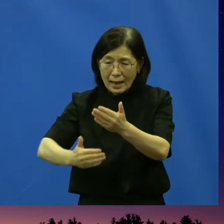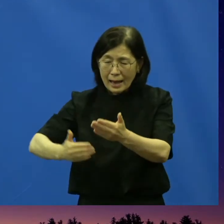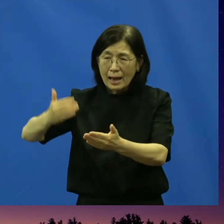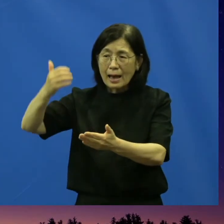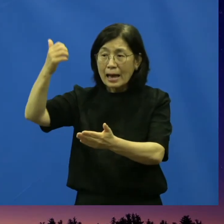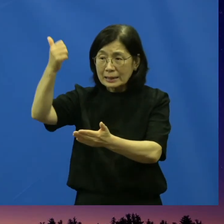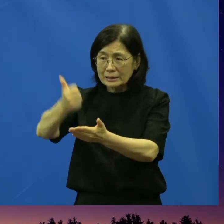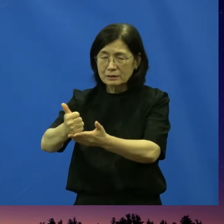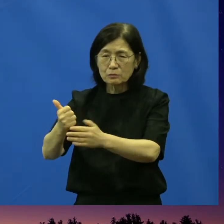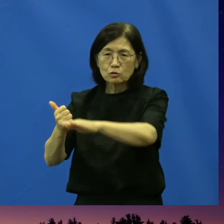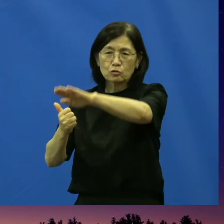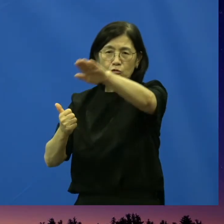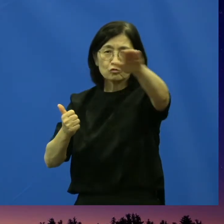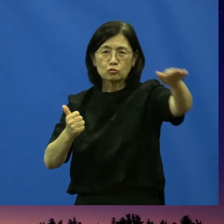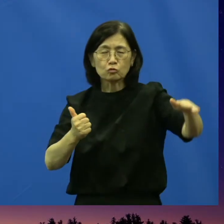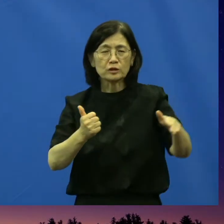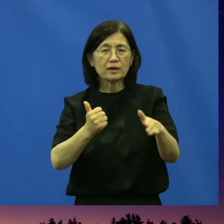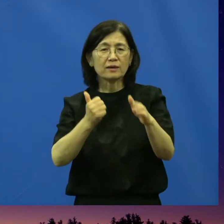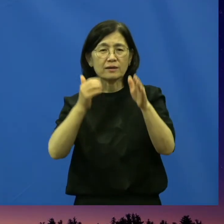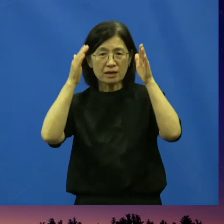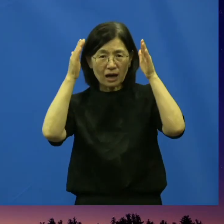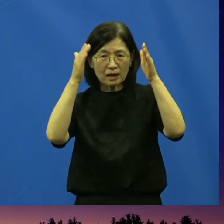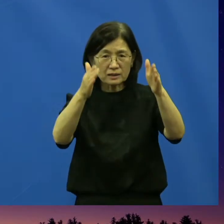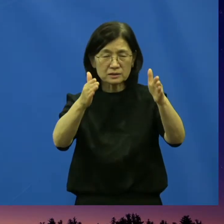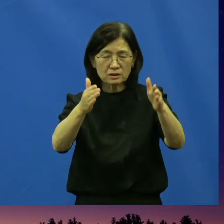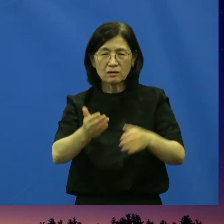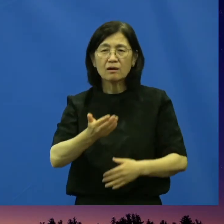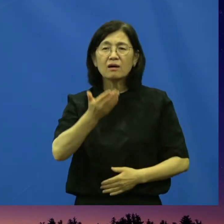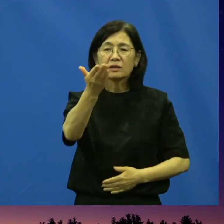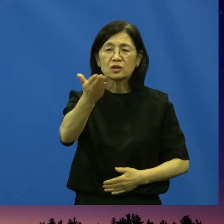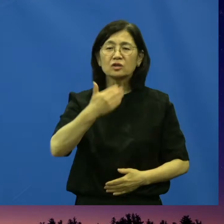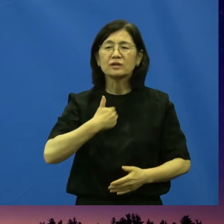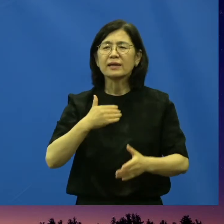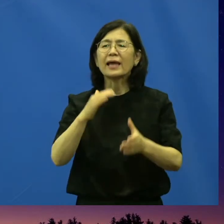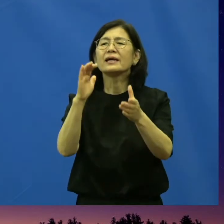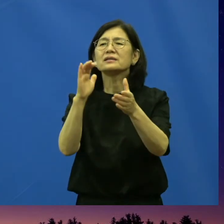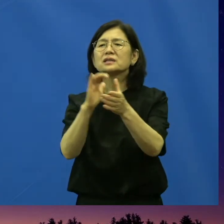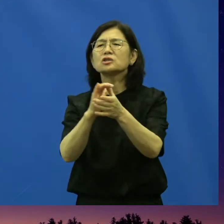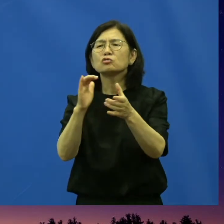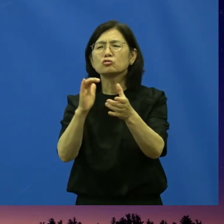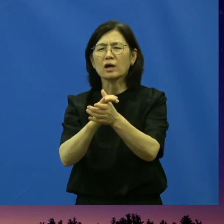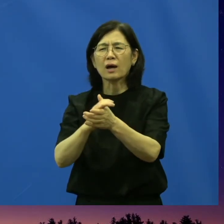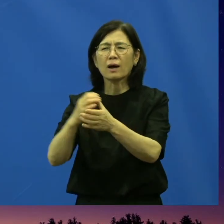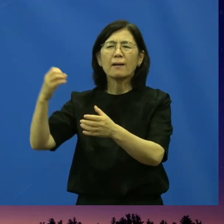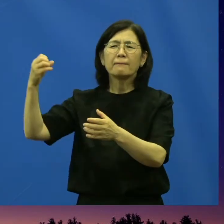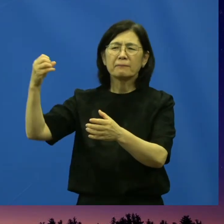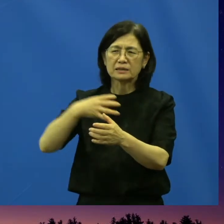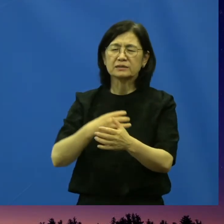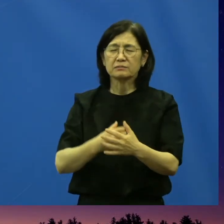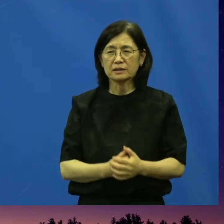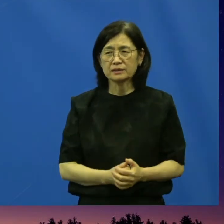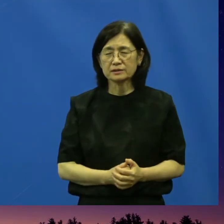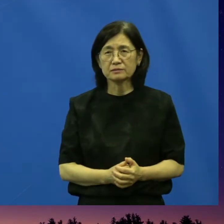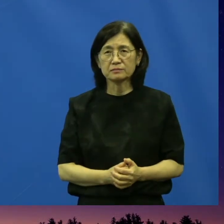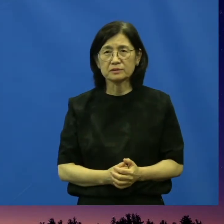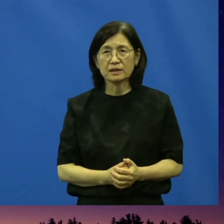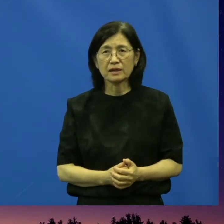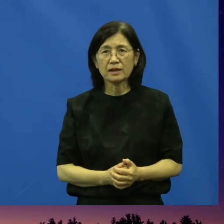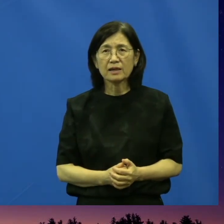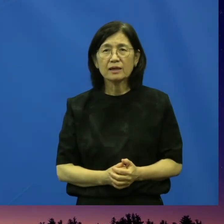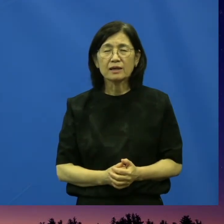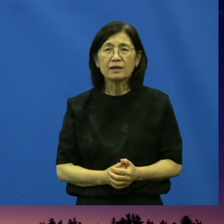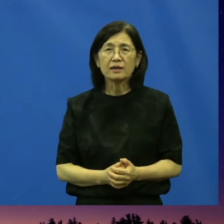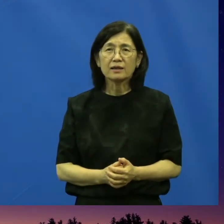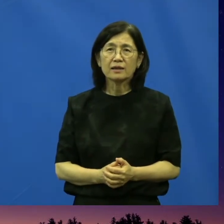나의 친구라고 불러주시는 거. 이 절대자의 신분인데 상대자로 우리에게 오셔서